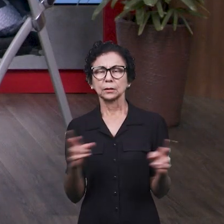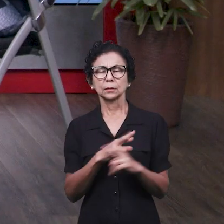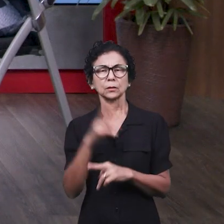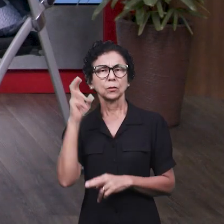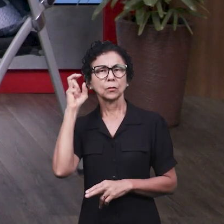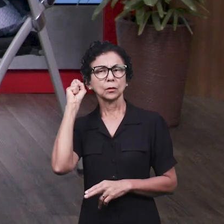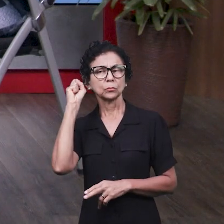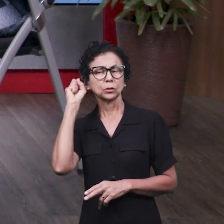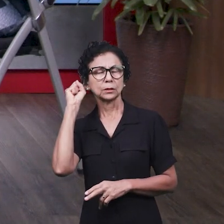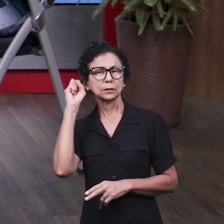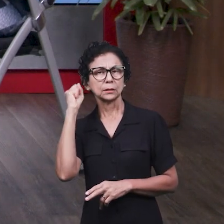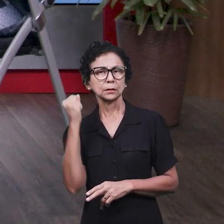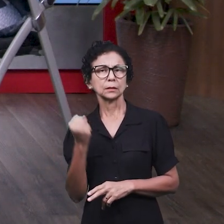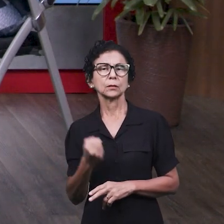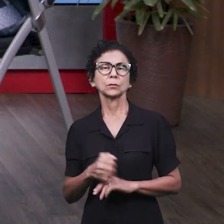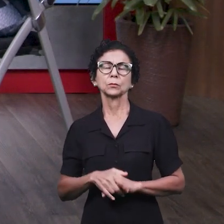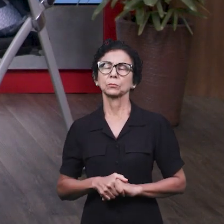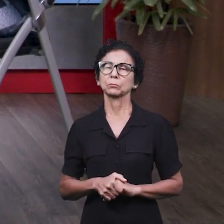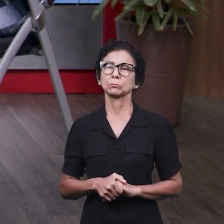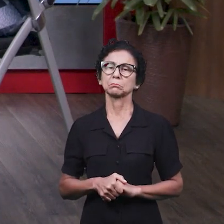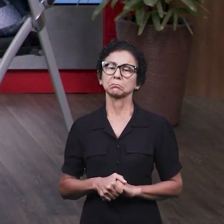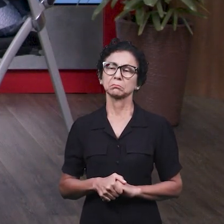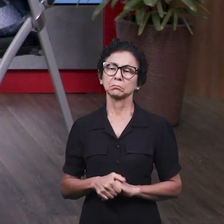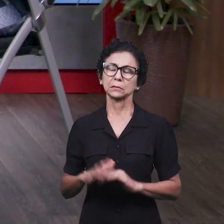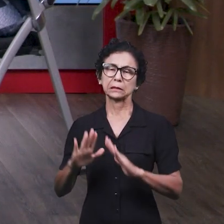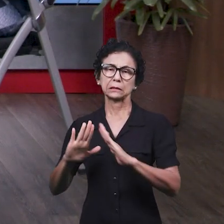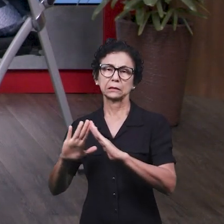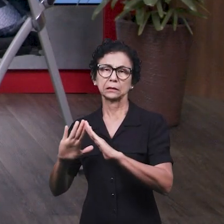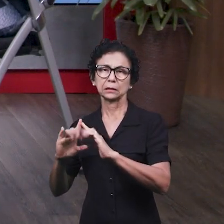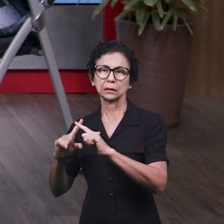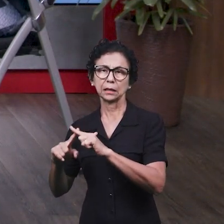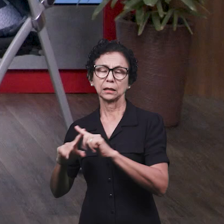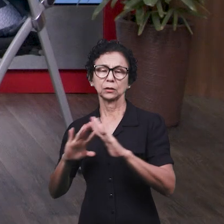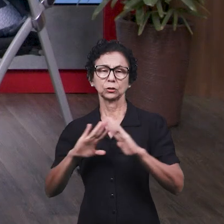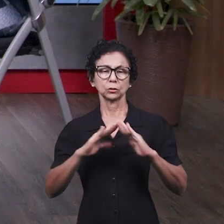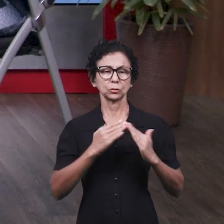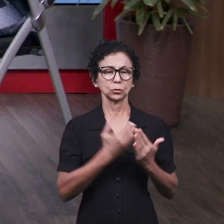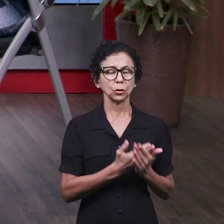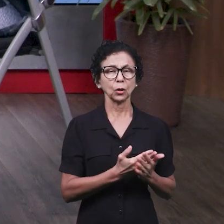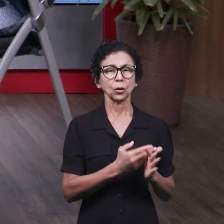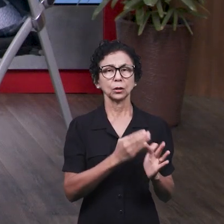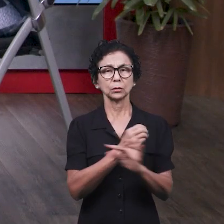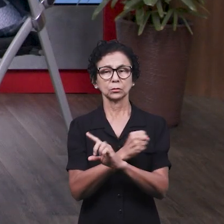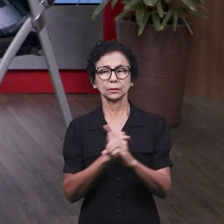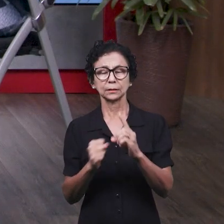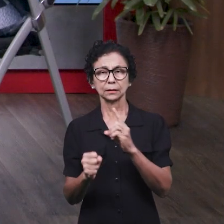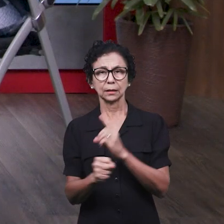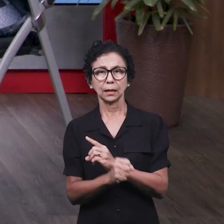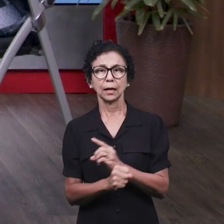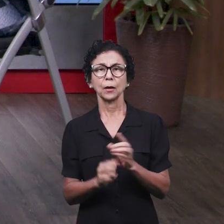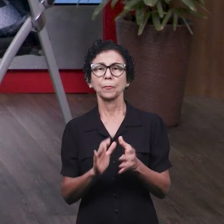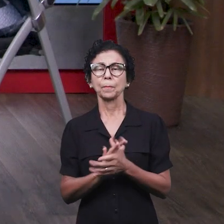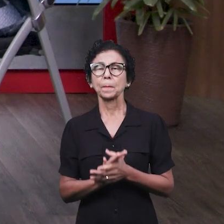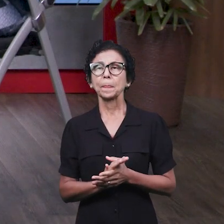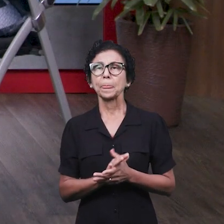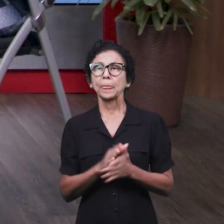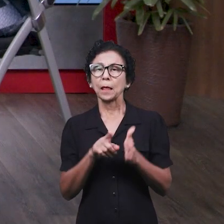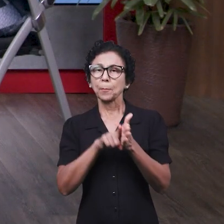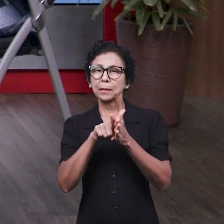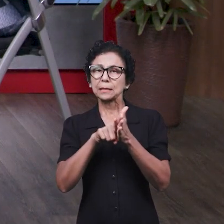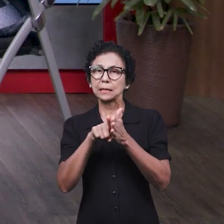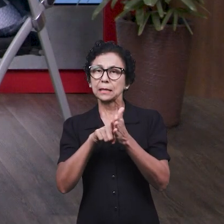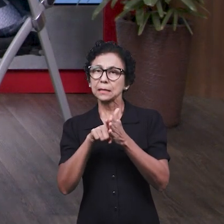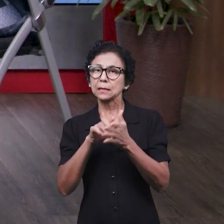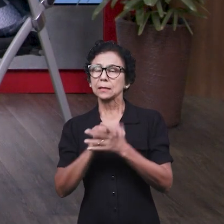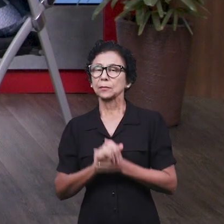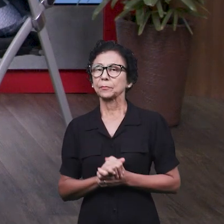os irmãos no ambiente da igreja e no convívio social. Com estatística preocupante sobre a deficiência auditiva,